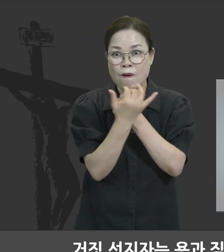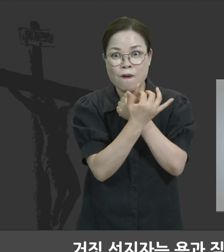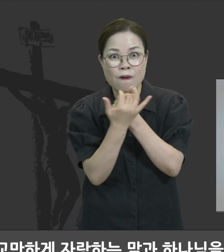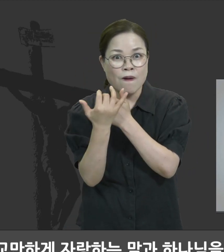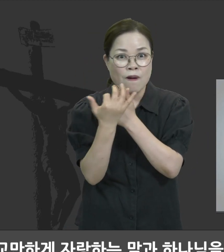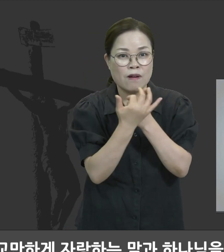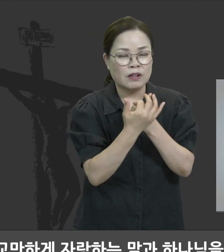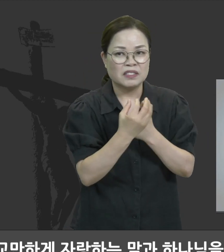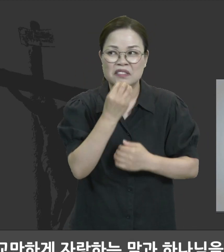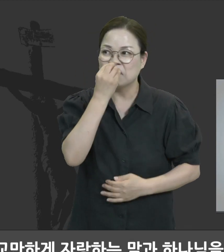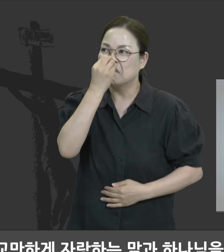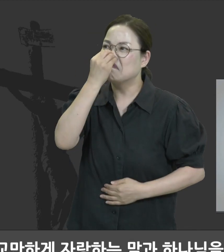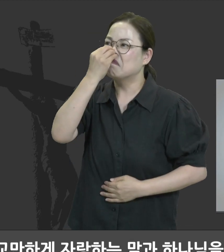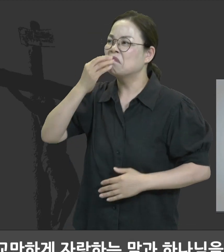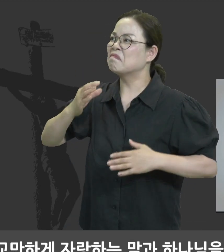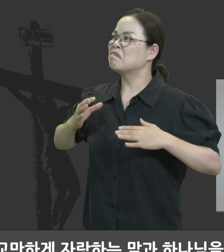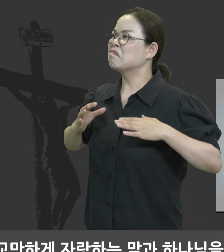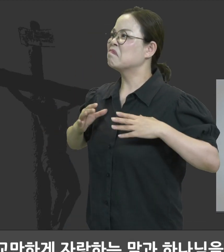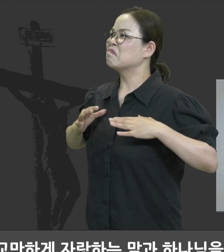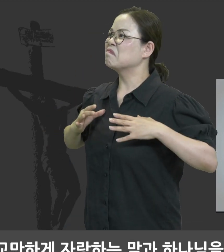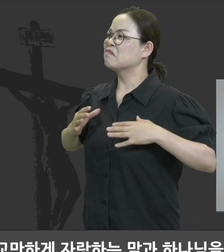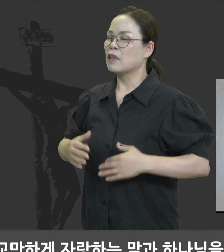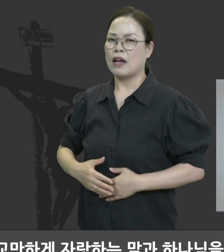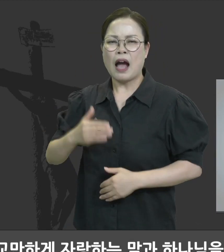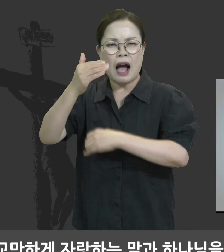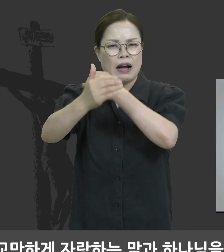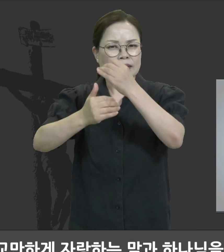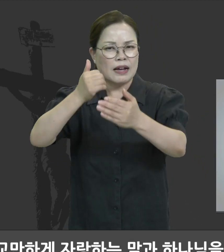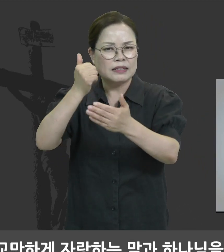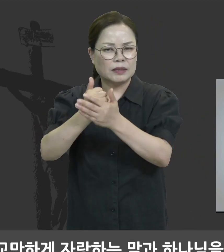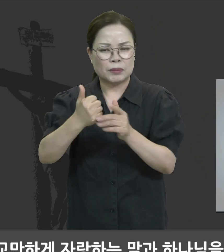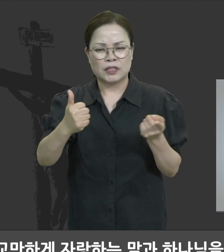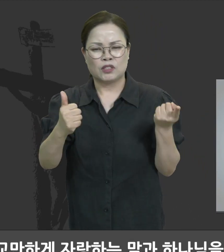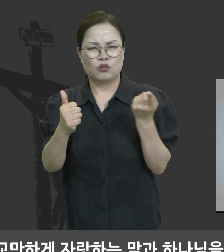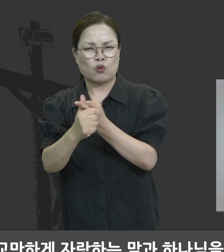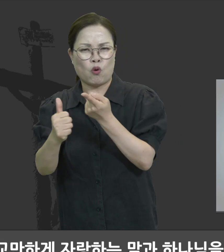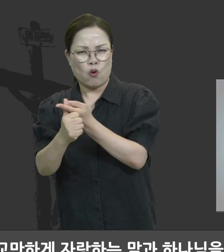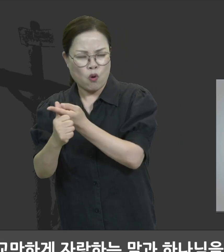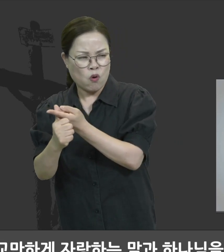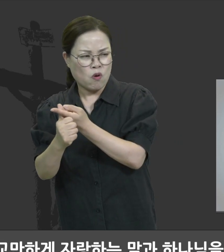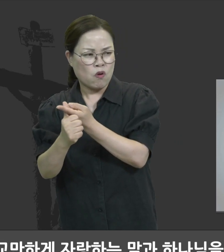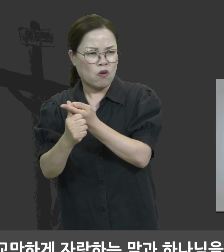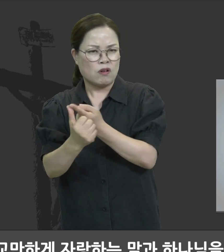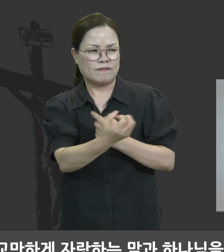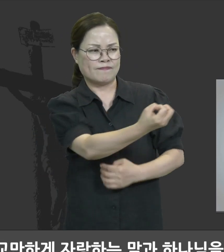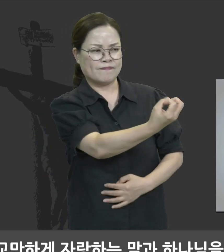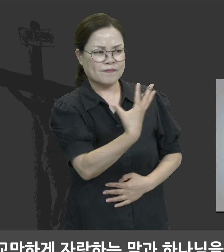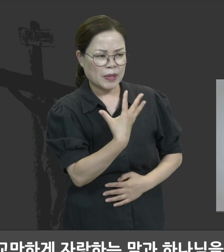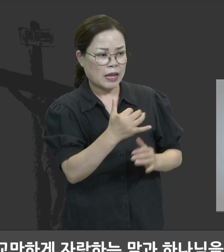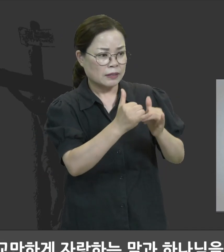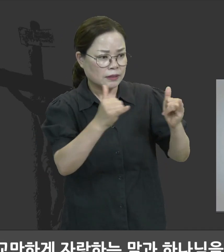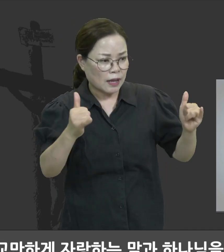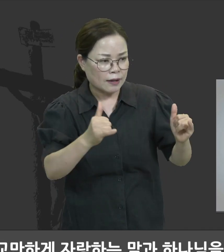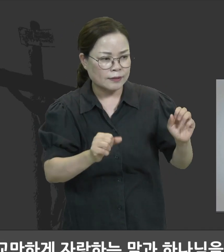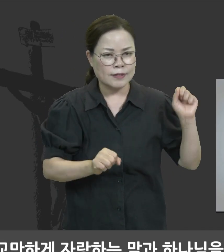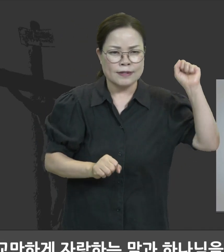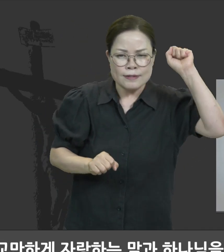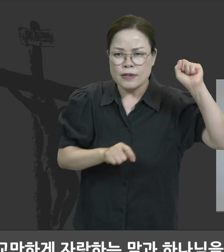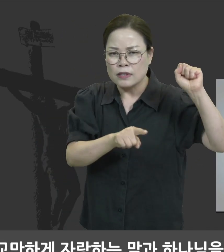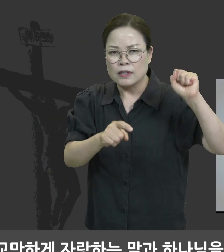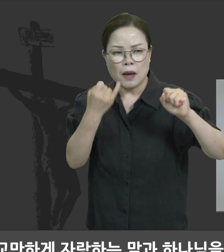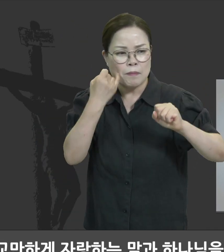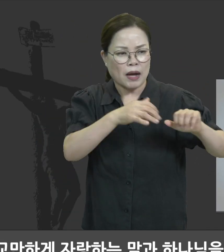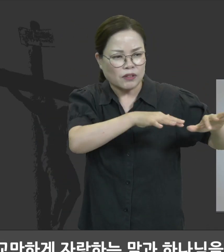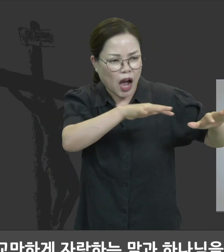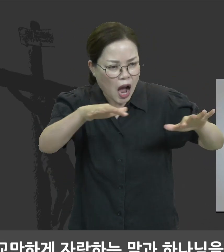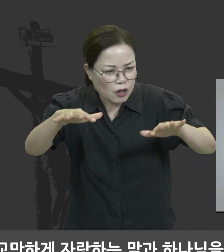미혹하고 교만하게 자랑하는 말과 하나님을 비방하는 말을 할 뿐 아니라 사람들을 선동해